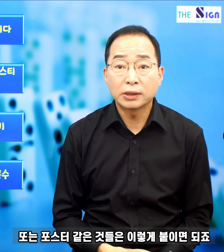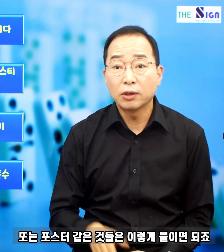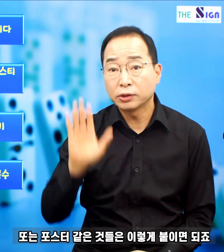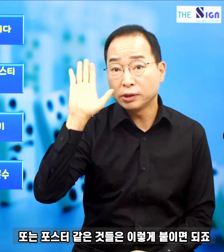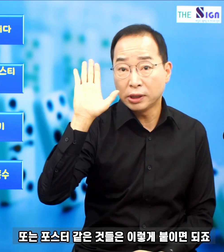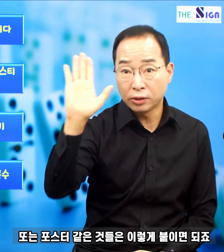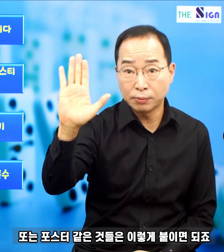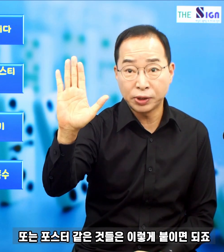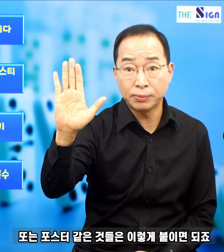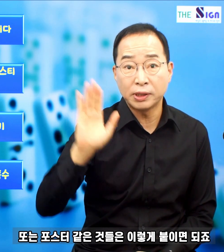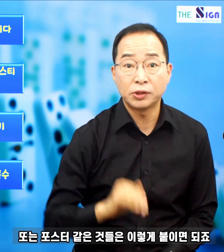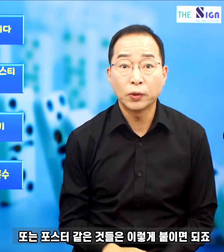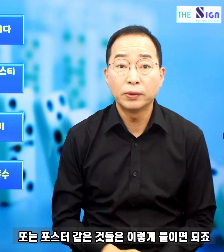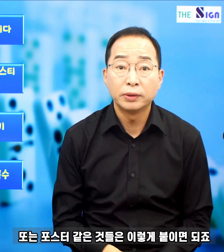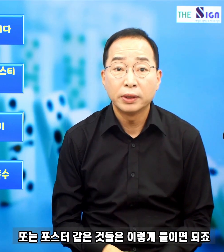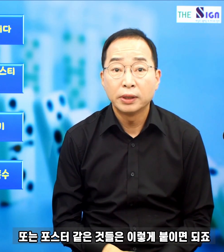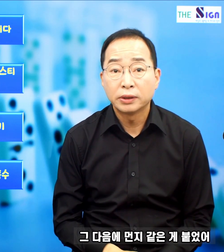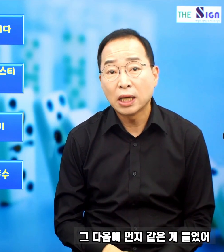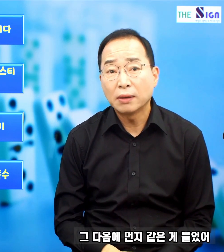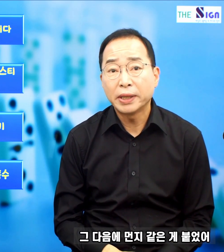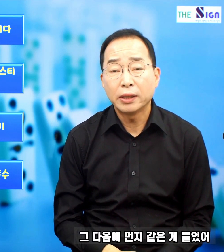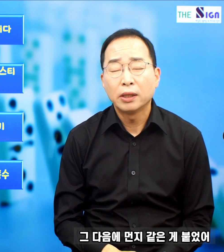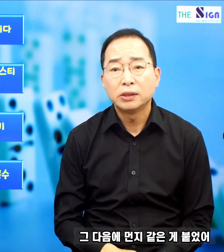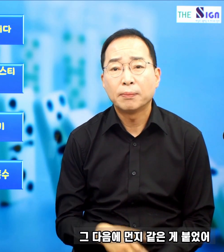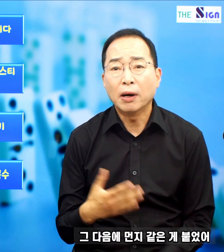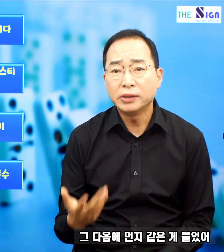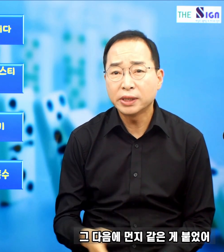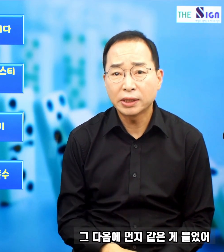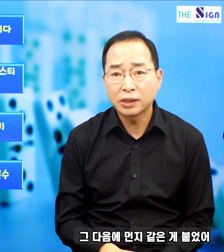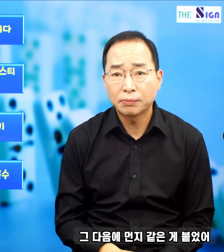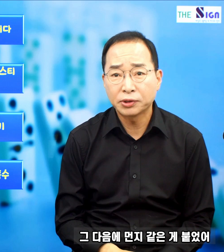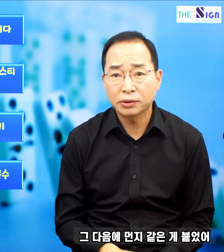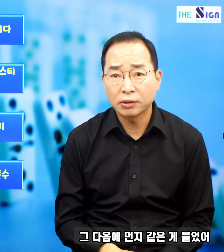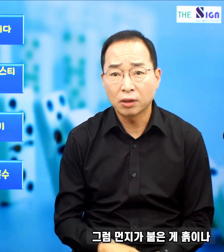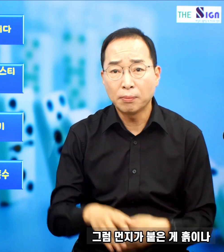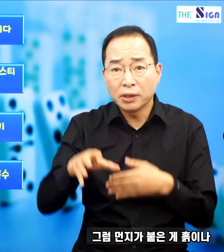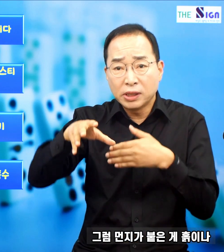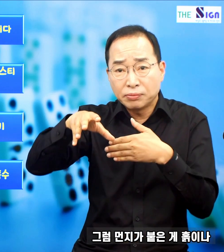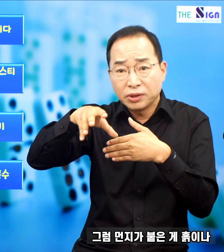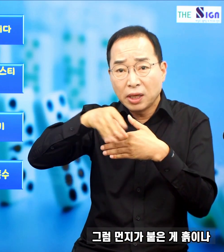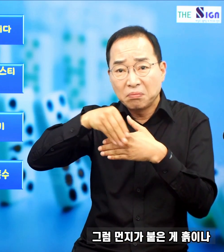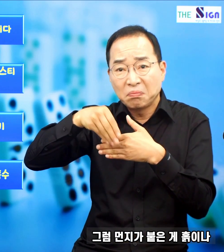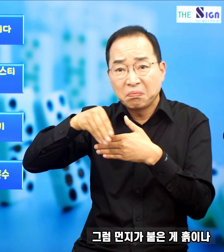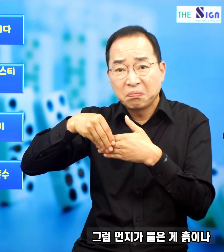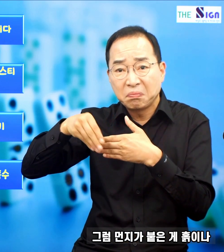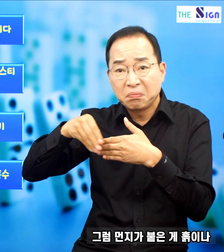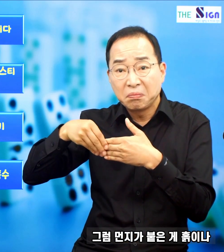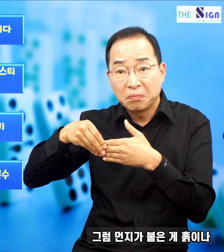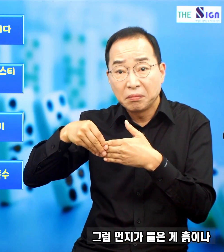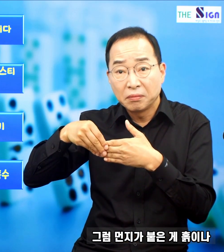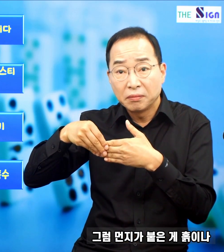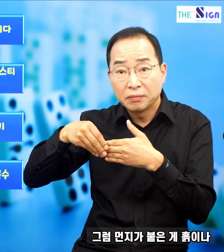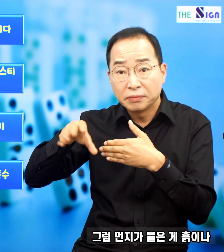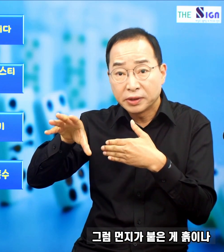것도 이제 이렇게 붙이면 되죠. 그 다음에 이제 먼지 같은 게 붙었어. 그럼 먼지가 붙은 게, 자,